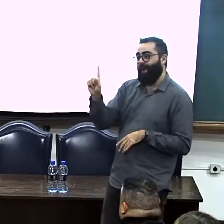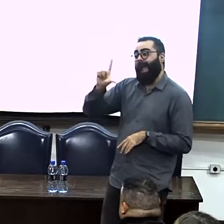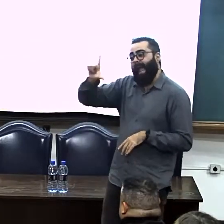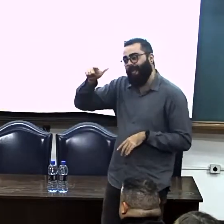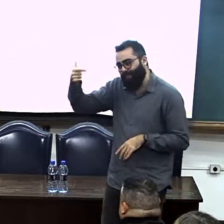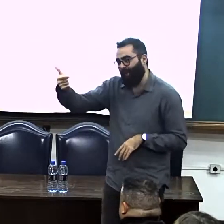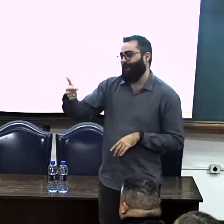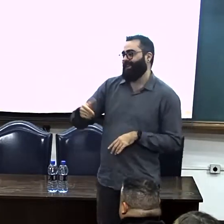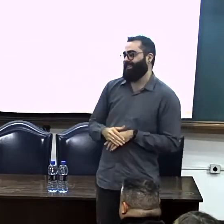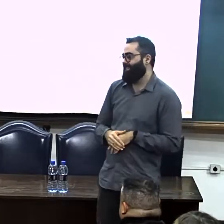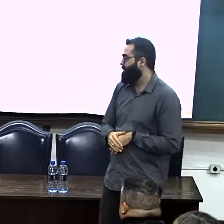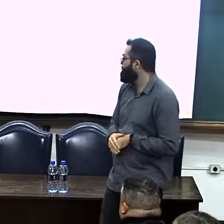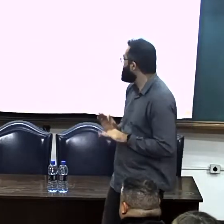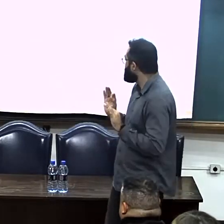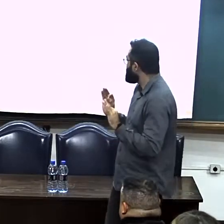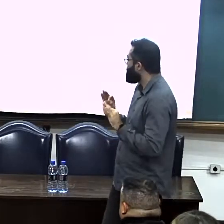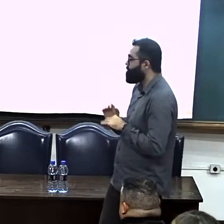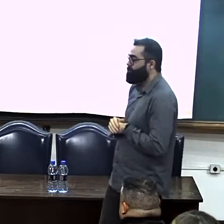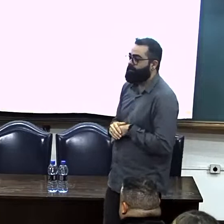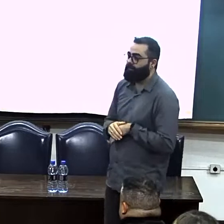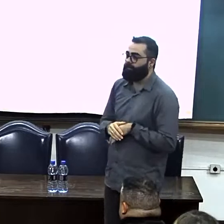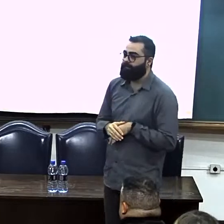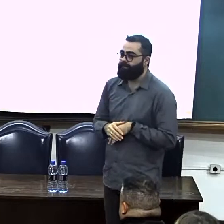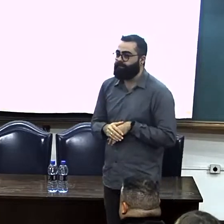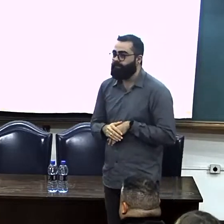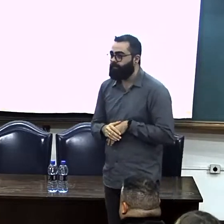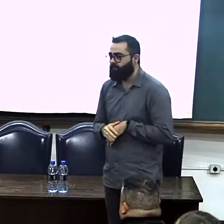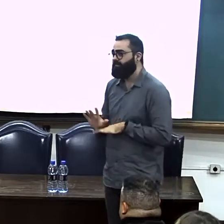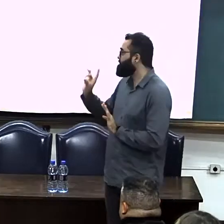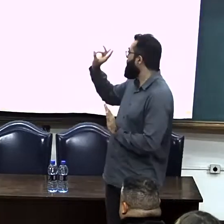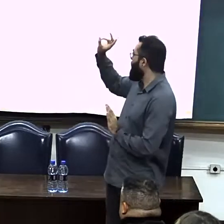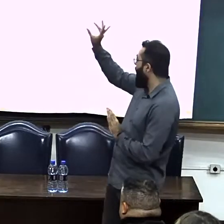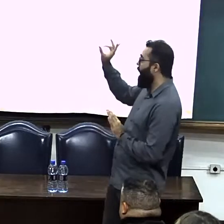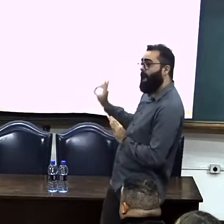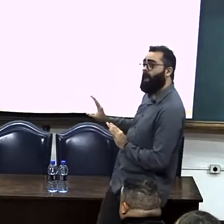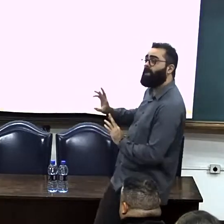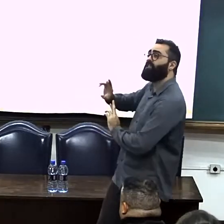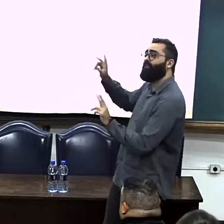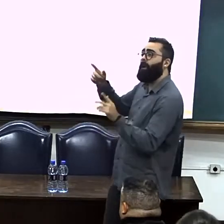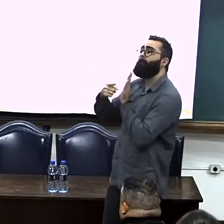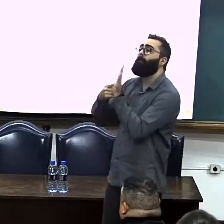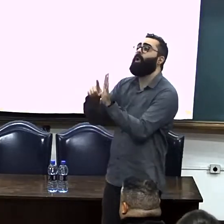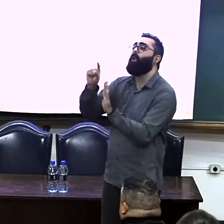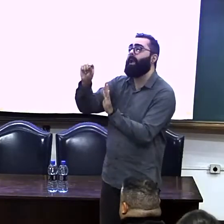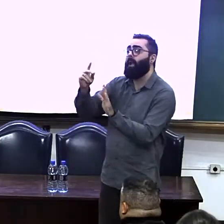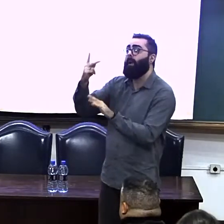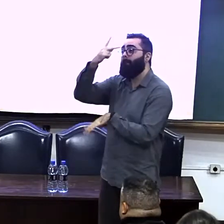da gente ouvir, né, cada uma das produções, é que